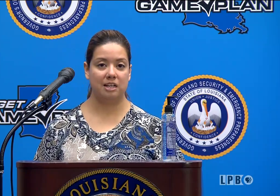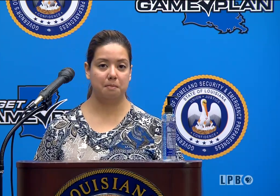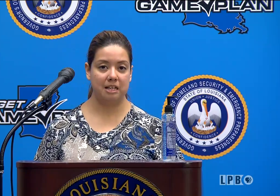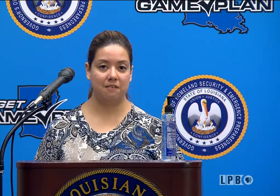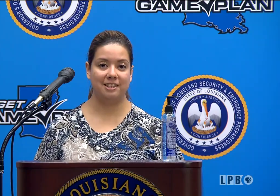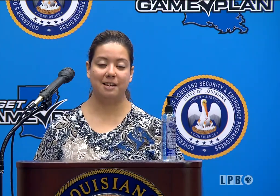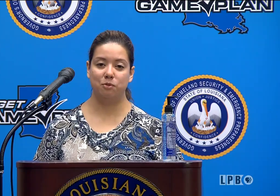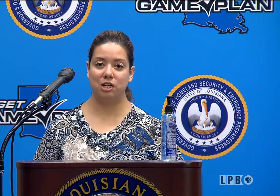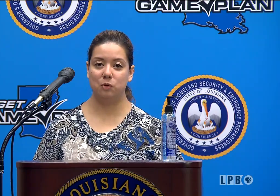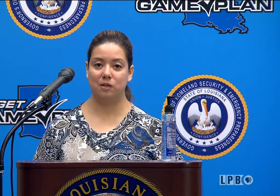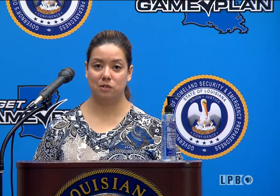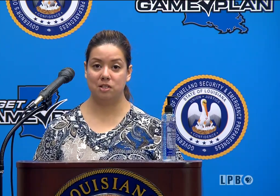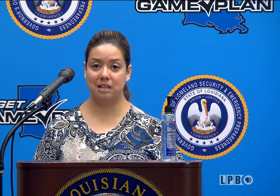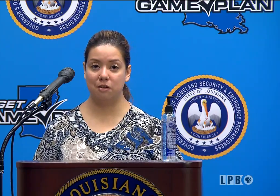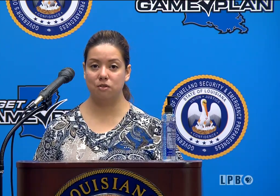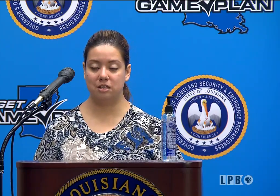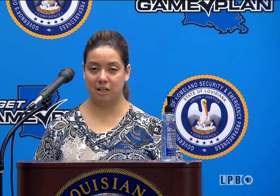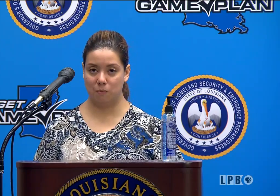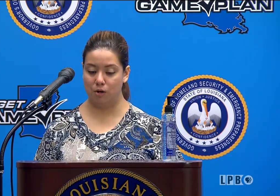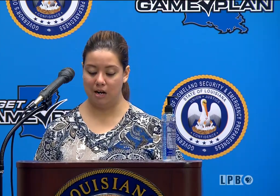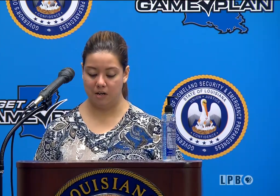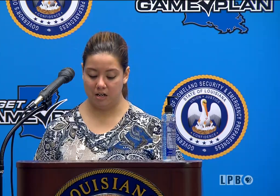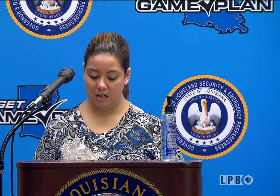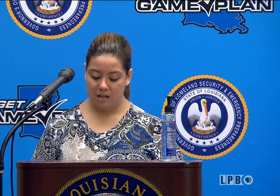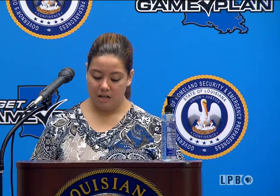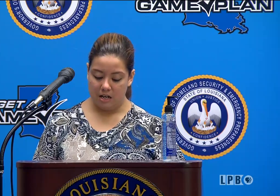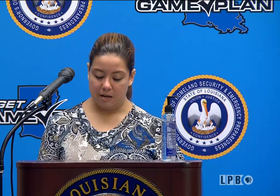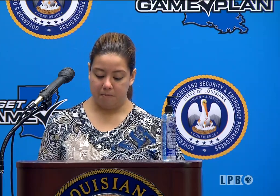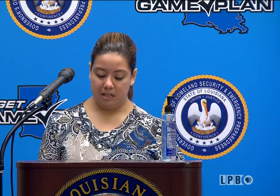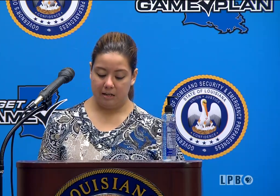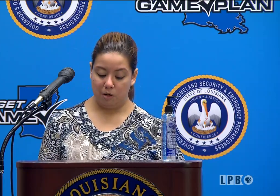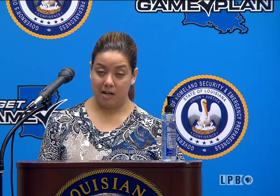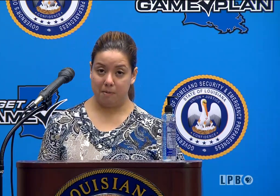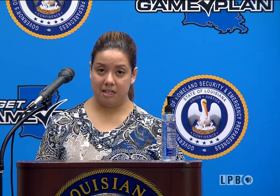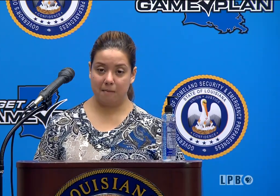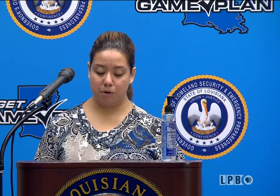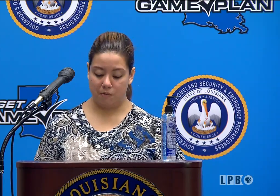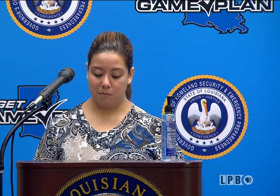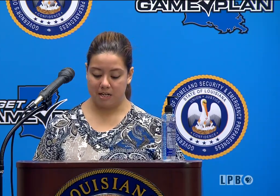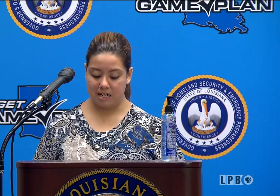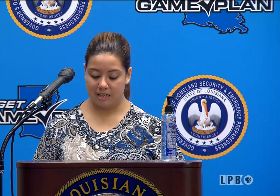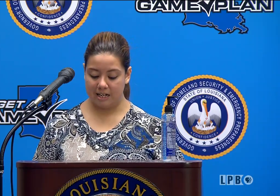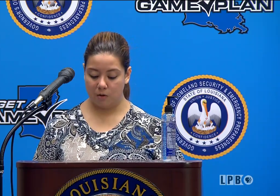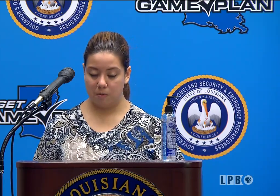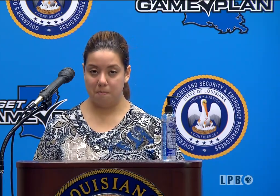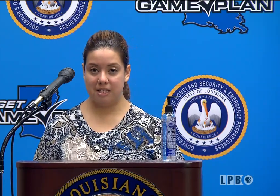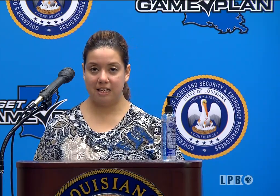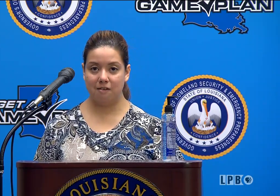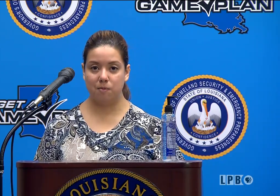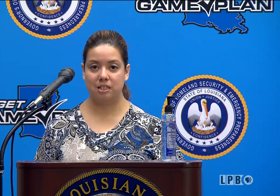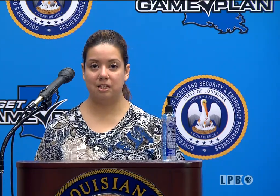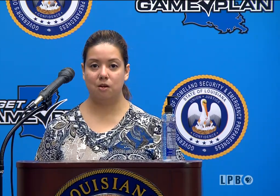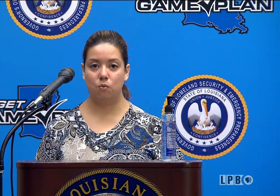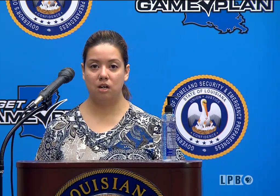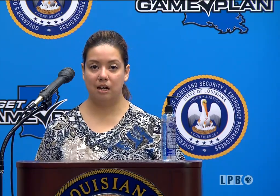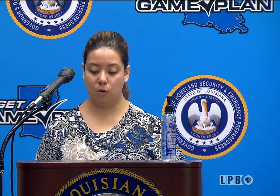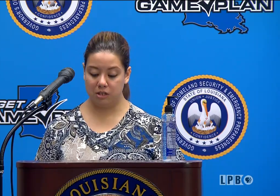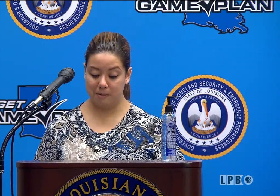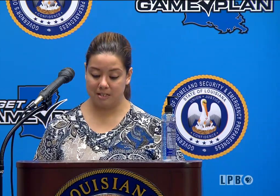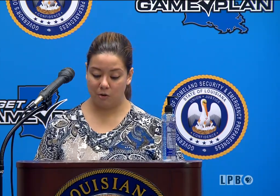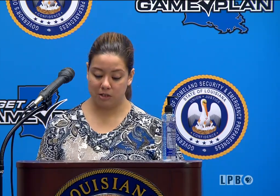sé, de cualquier manera va a traer mucha lluvia a nuestro estado, seguido por Laura. Y vuelvo a repetir que por favor mañana tengan en mente que vamos a